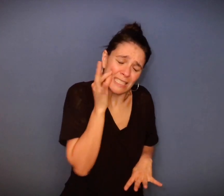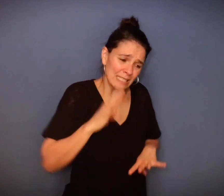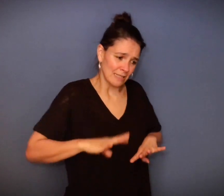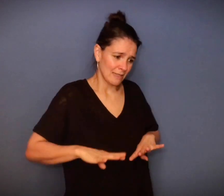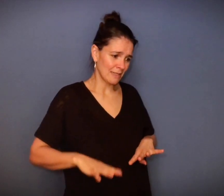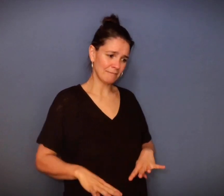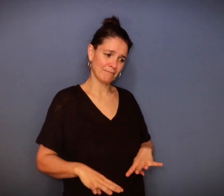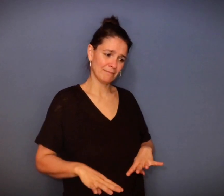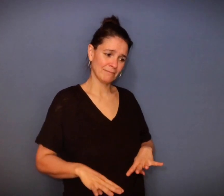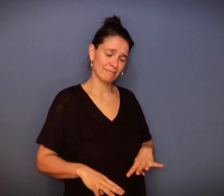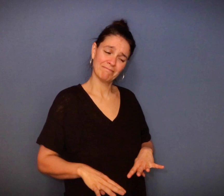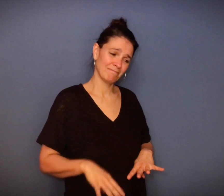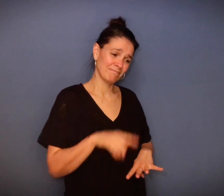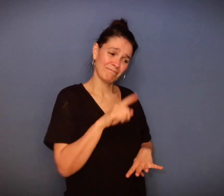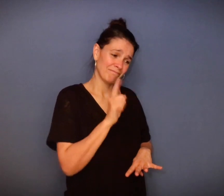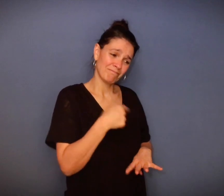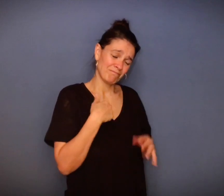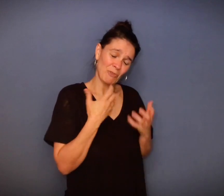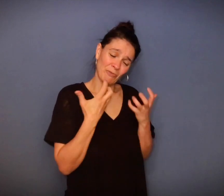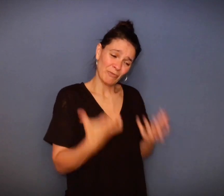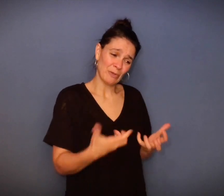Je voudrais que tu sois bien loin, mon chéri.